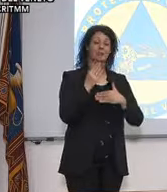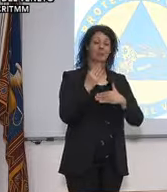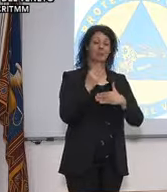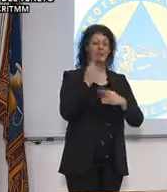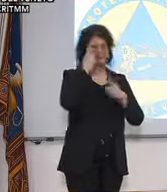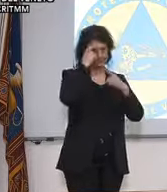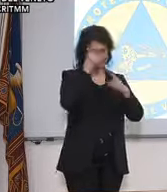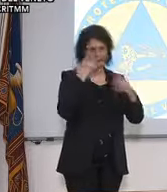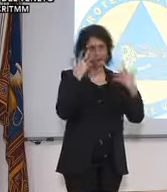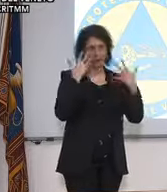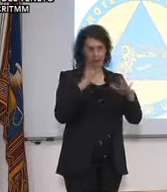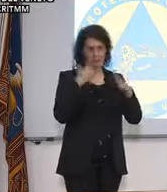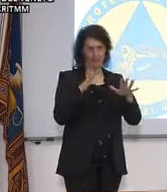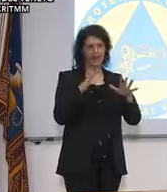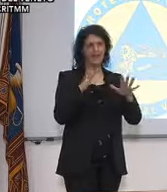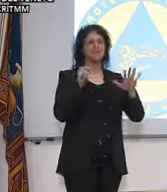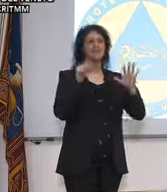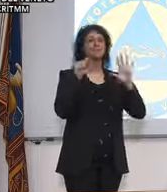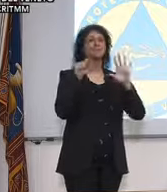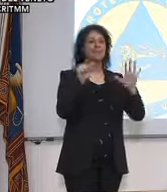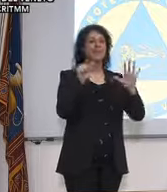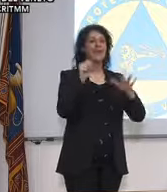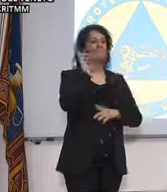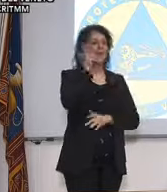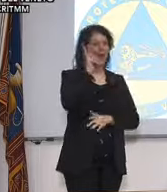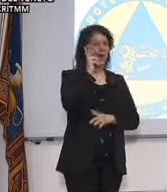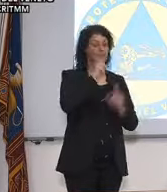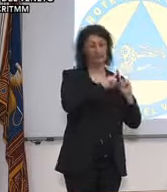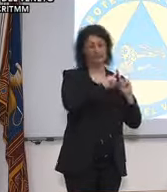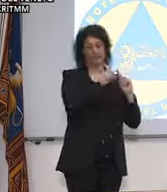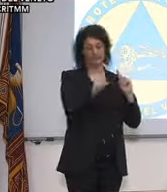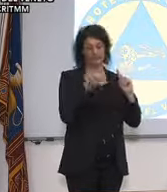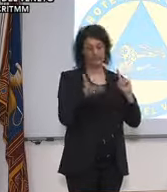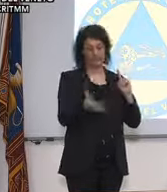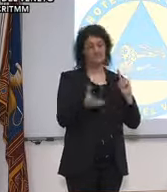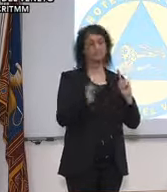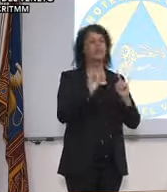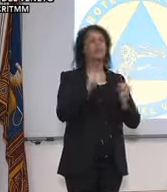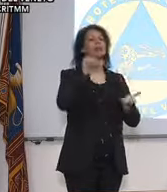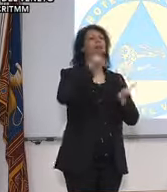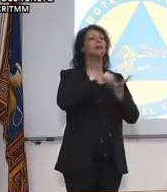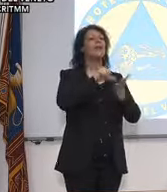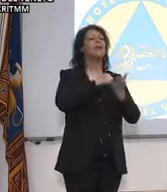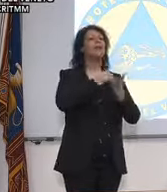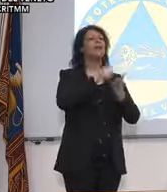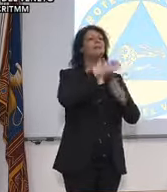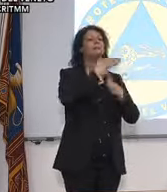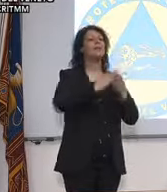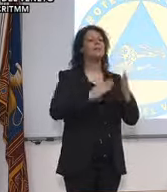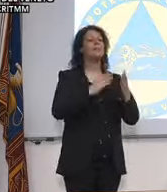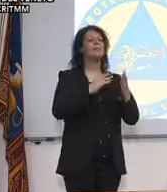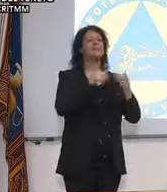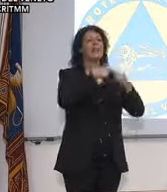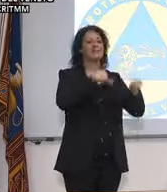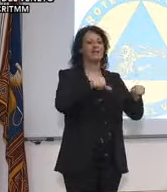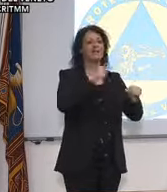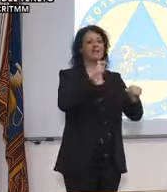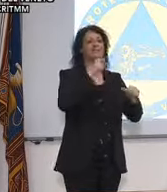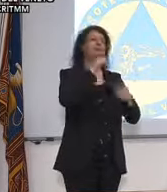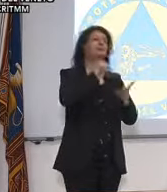chiusi ormai dal 6 di marzo i centri semiresidenziali, i centri di